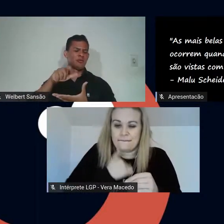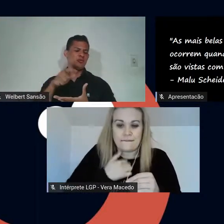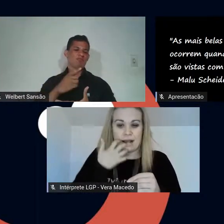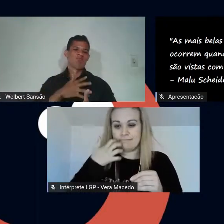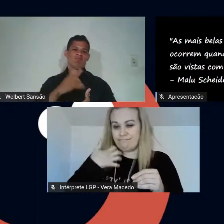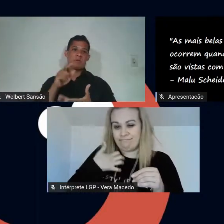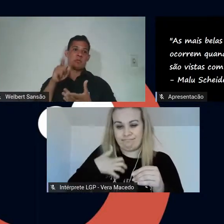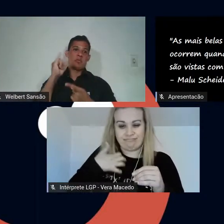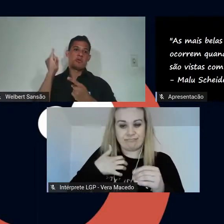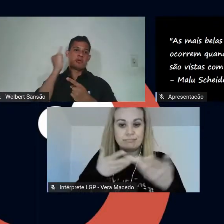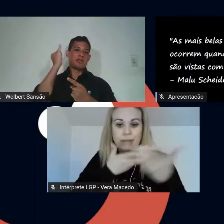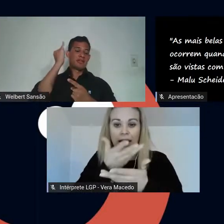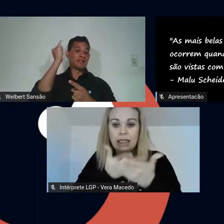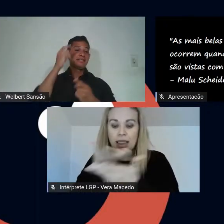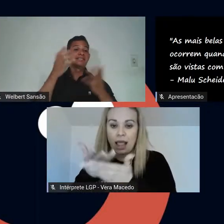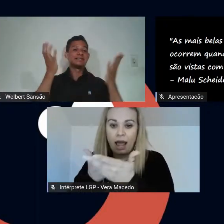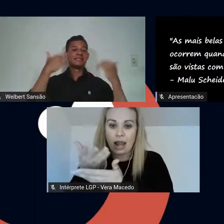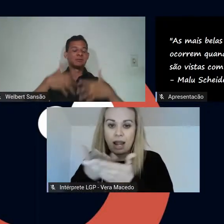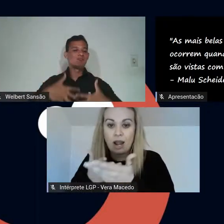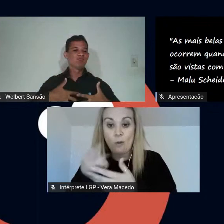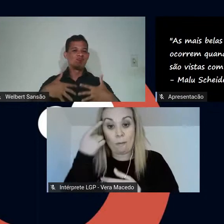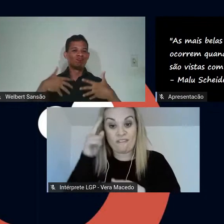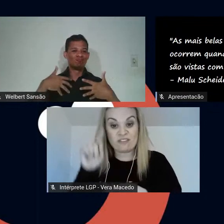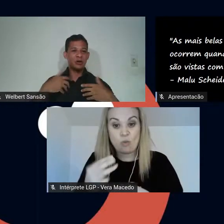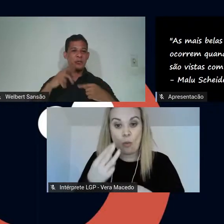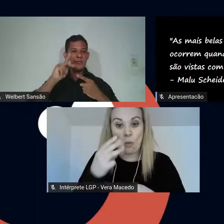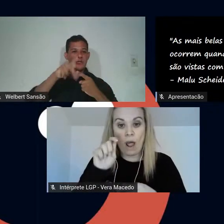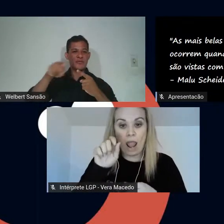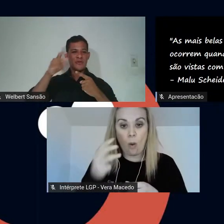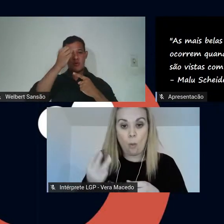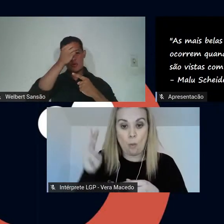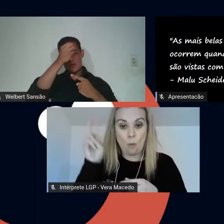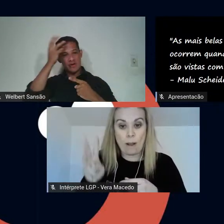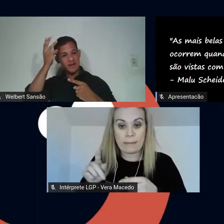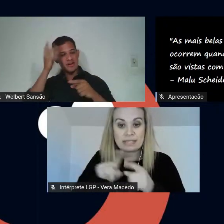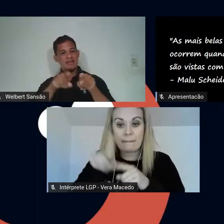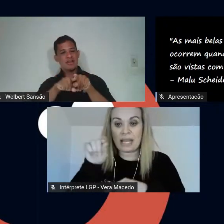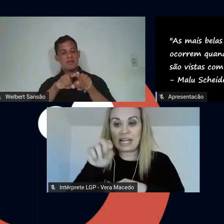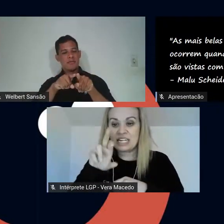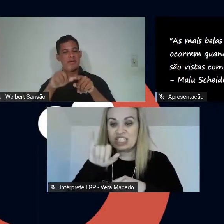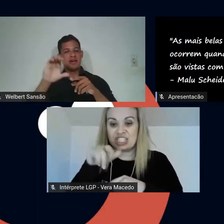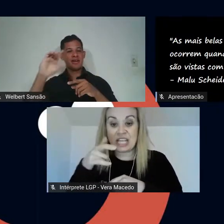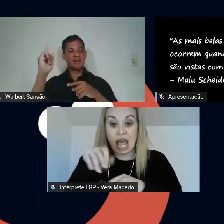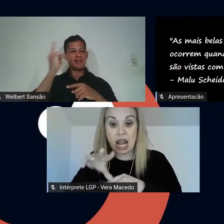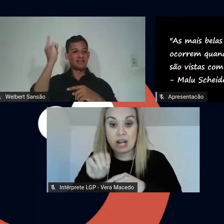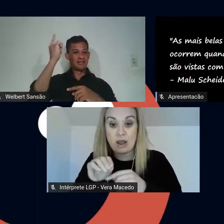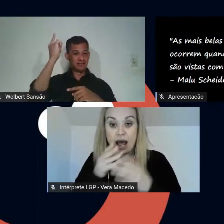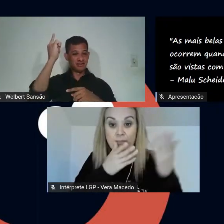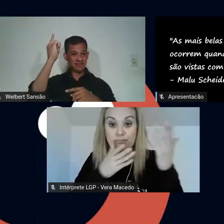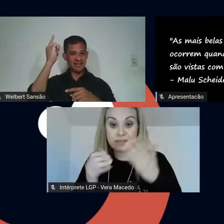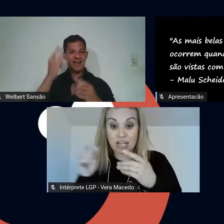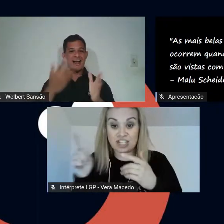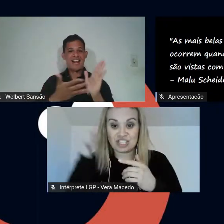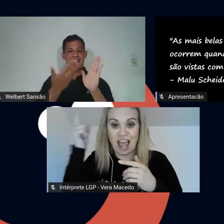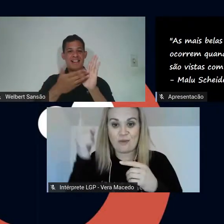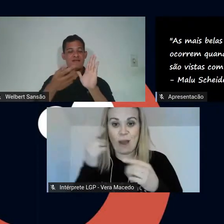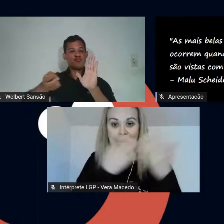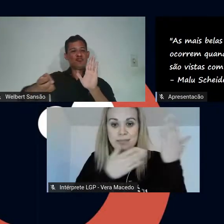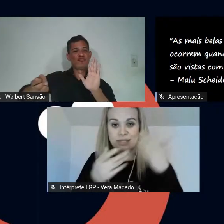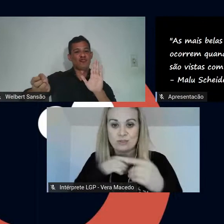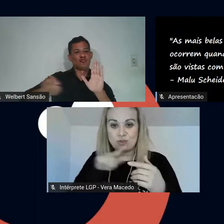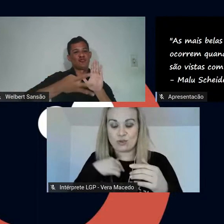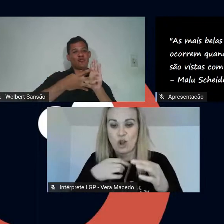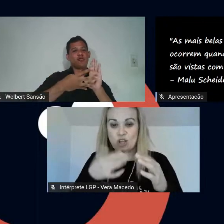é um gosto e uma honra partilhar com o professor e o professor Cristiano a apresentação do nosso livro que foi